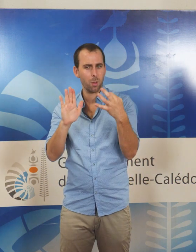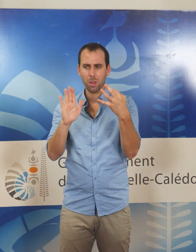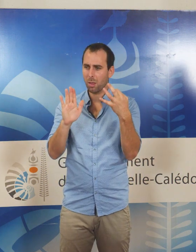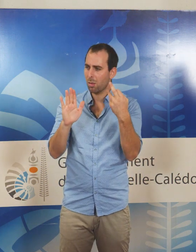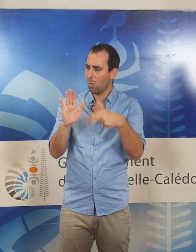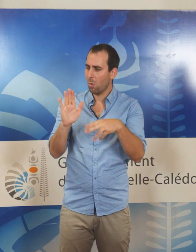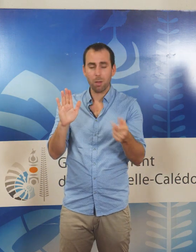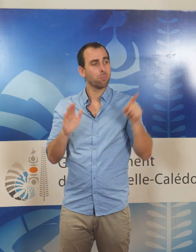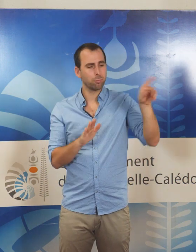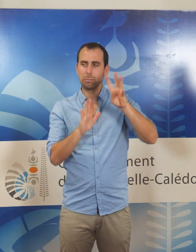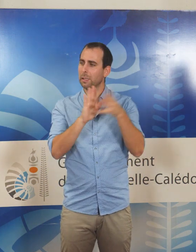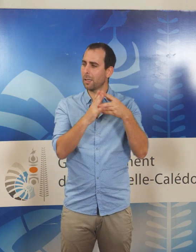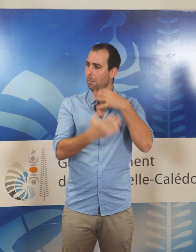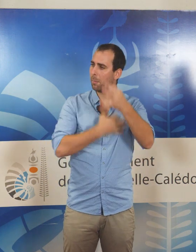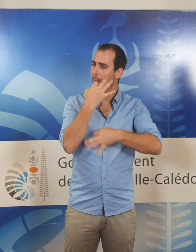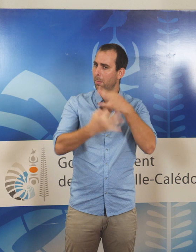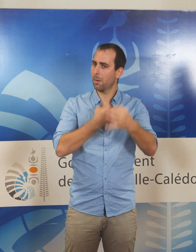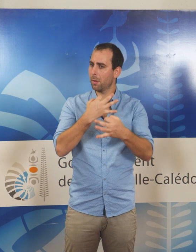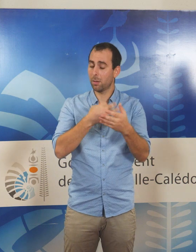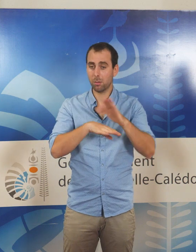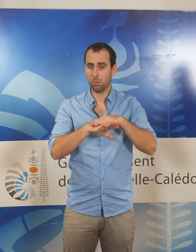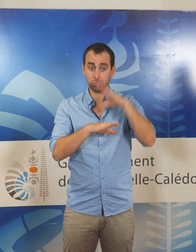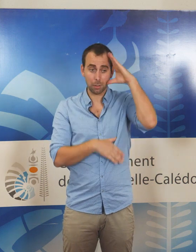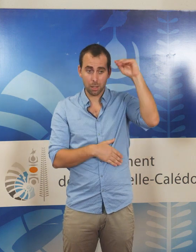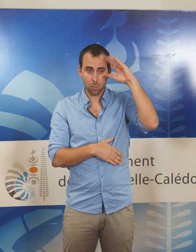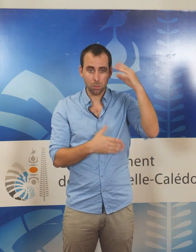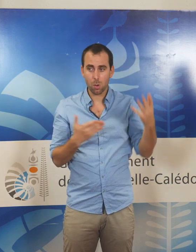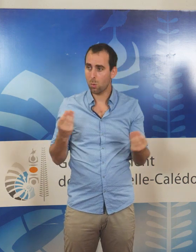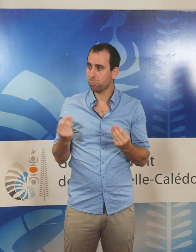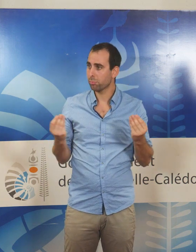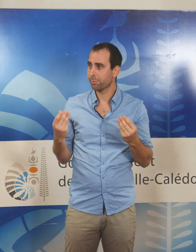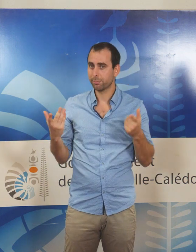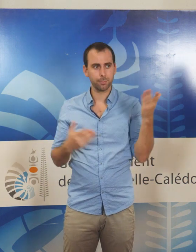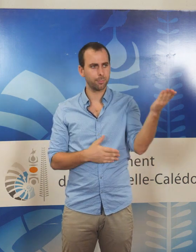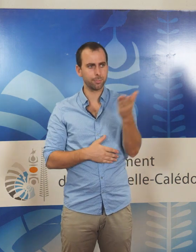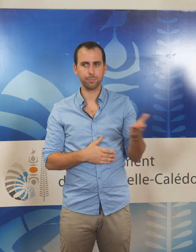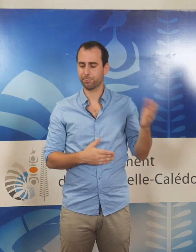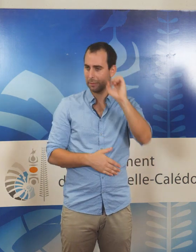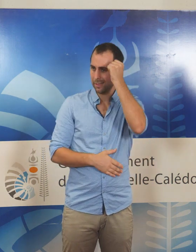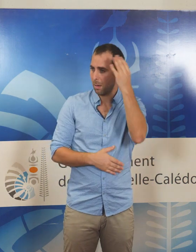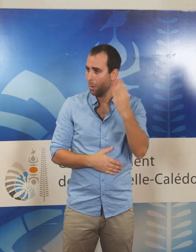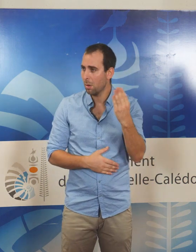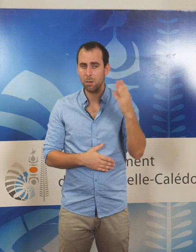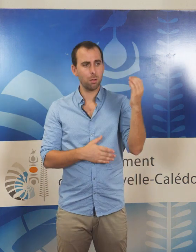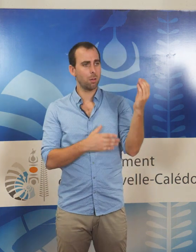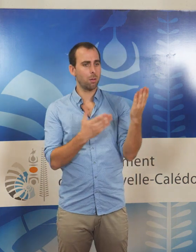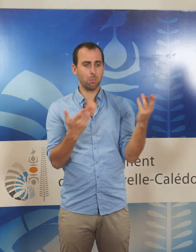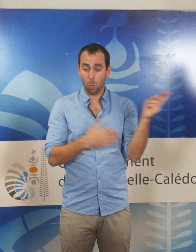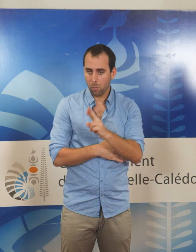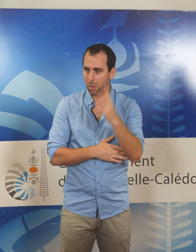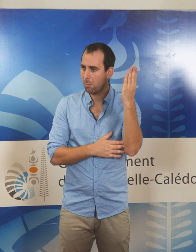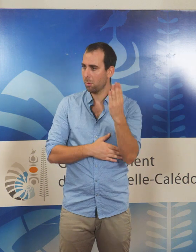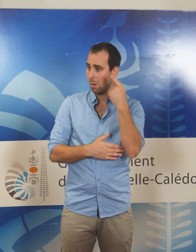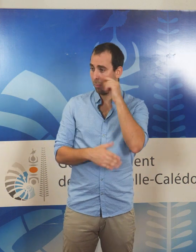M. Gilles vient de donner, on ne voit pas que les étudiants qui ont besoin de stage, qui ont besoin de revenir pour effectuer leur